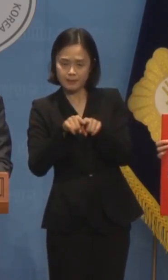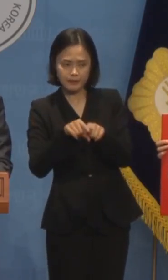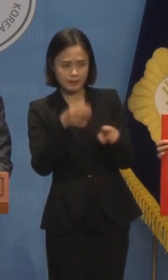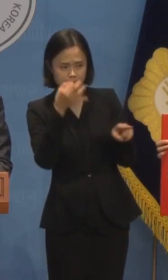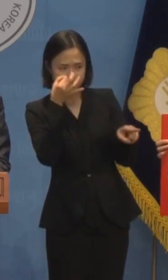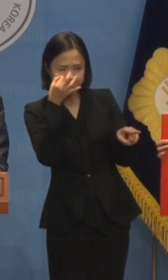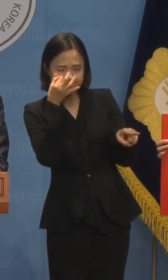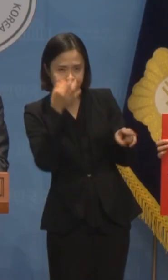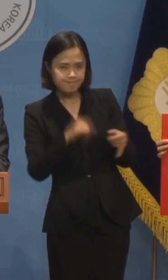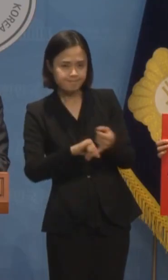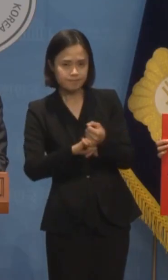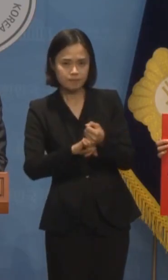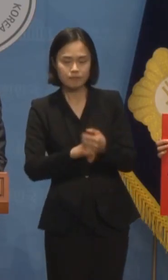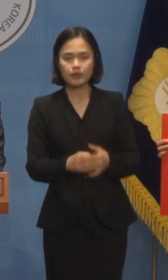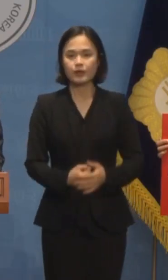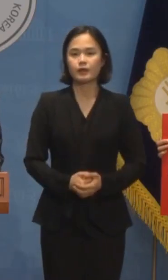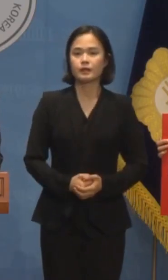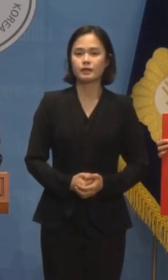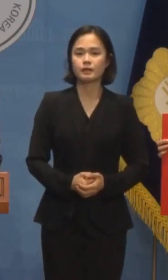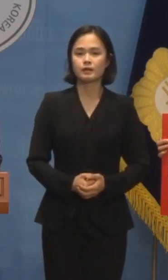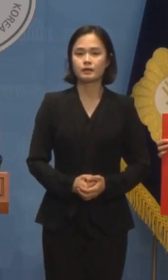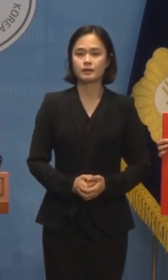지켜보겠습니다. 그리고